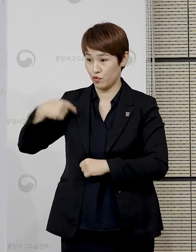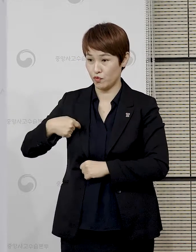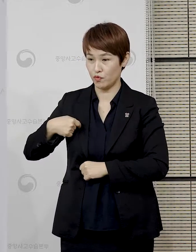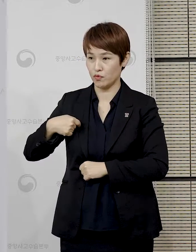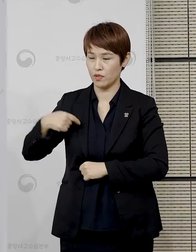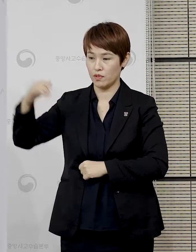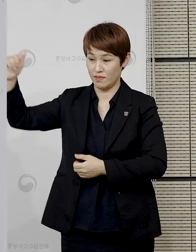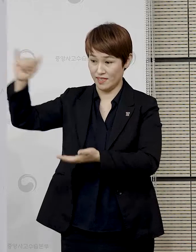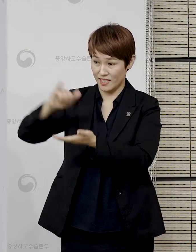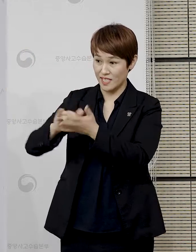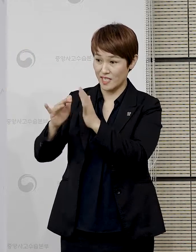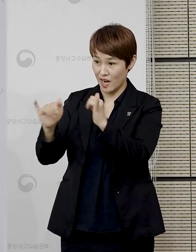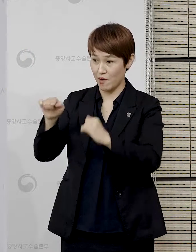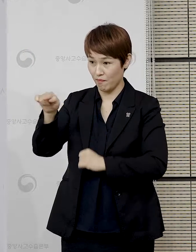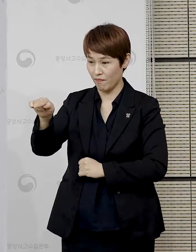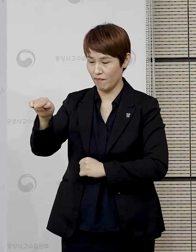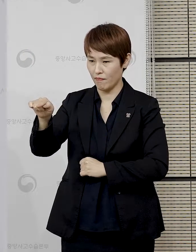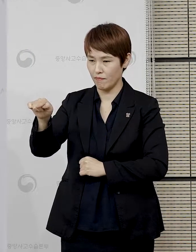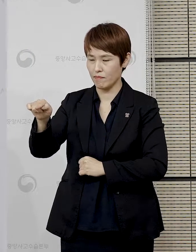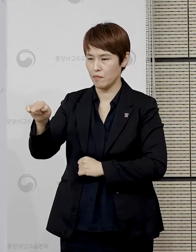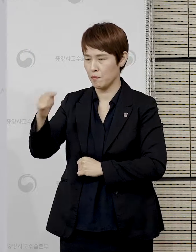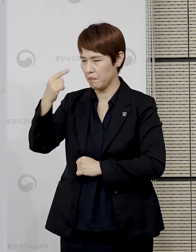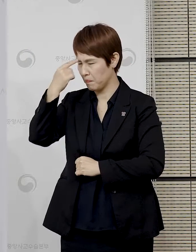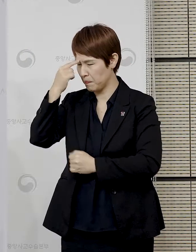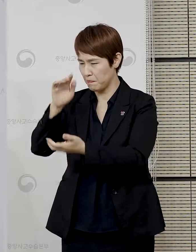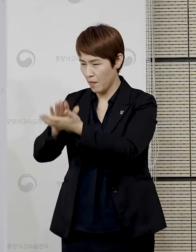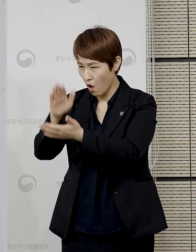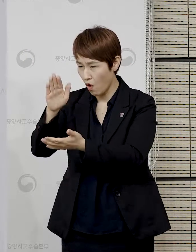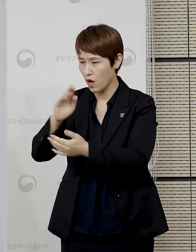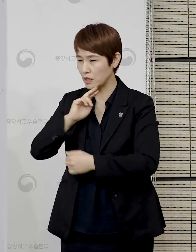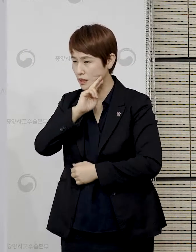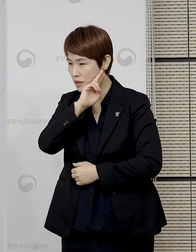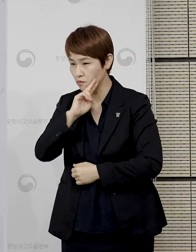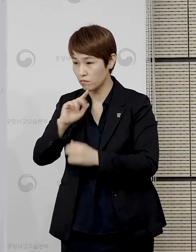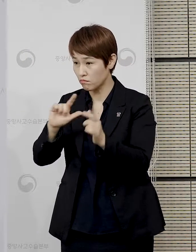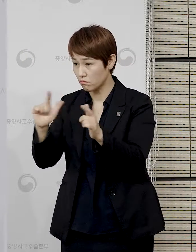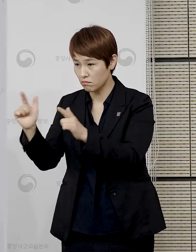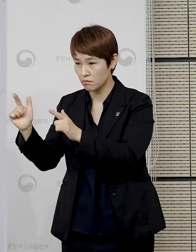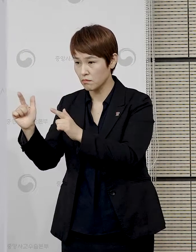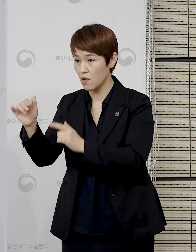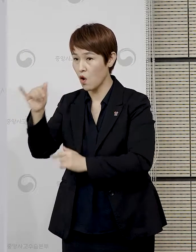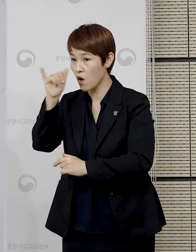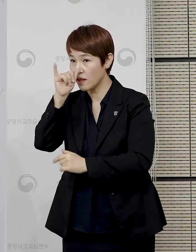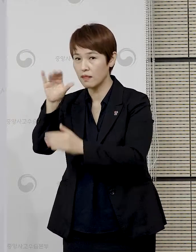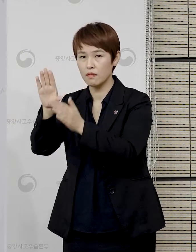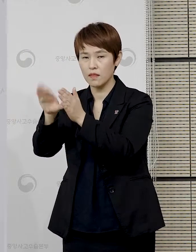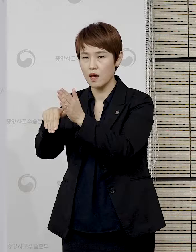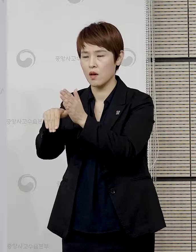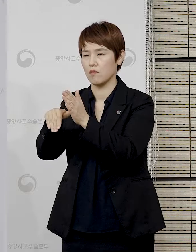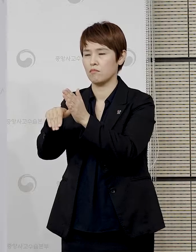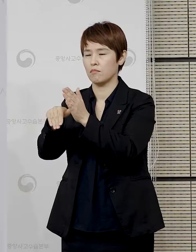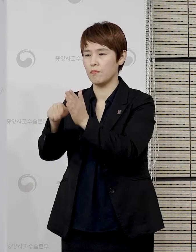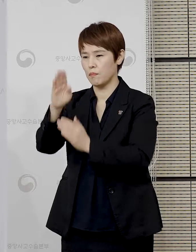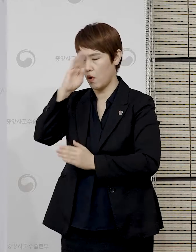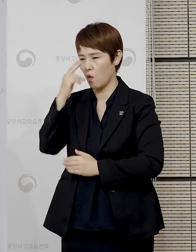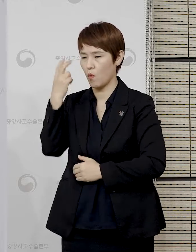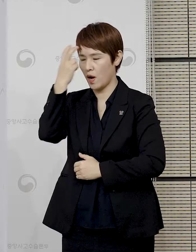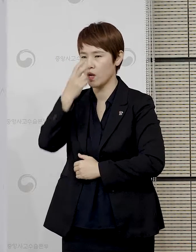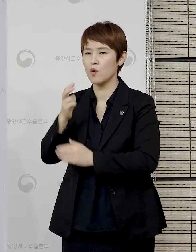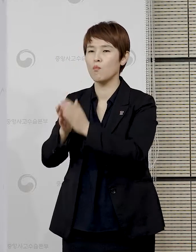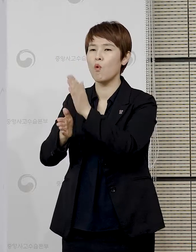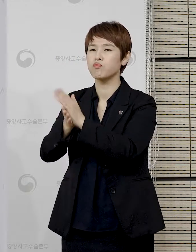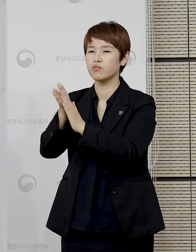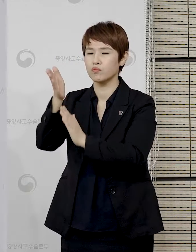중국 입국자에게는 발열 등 의심 증상 시 질병관리본부 콜센터